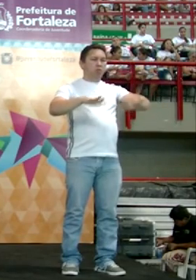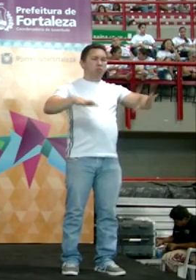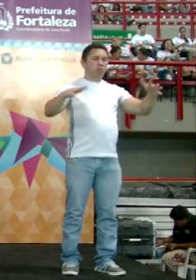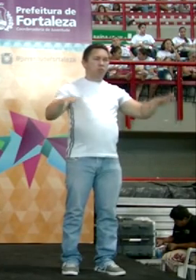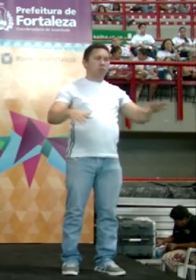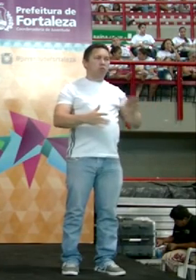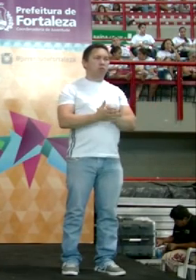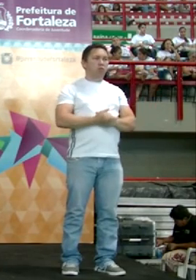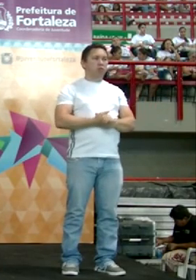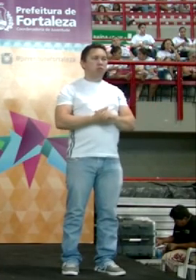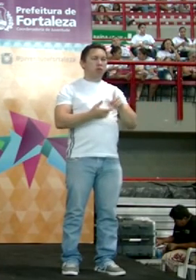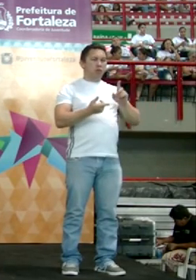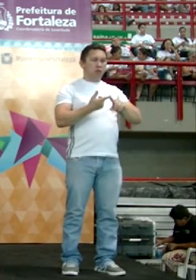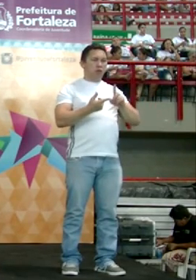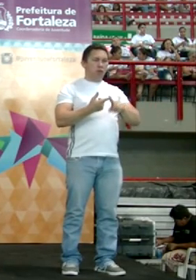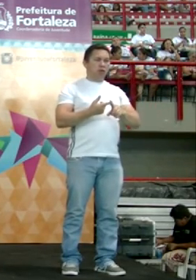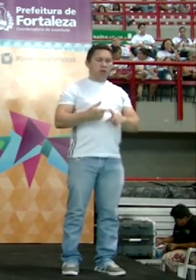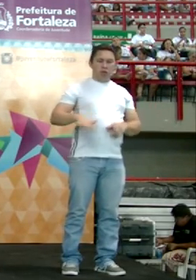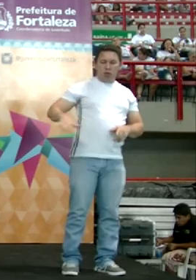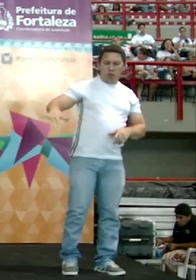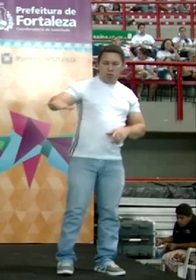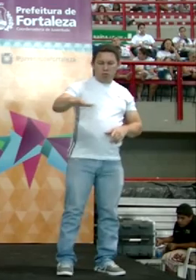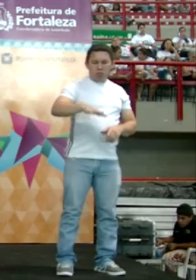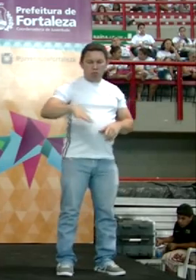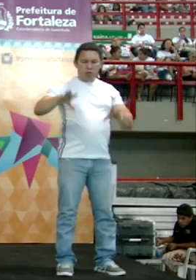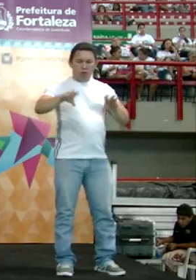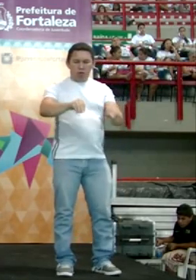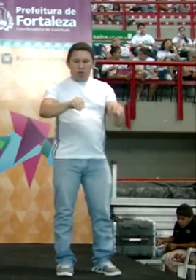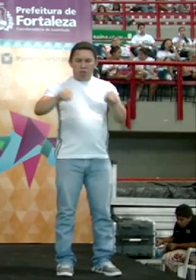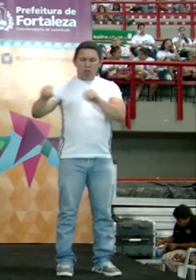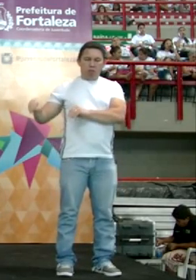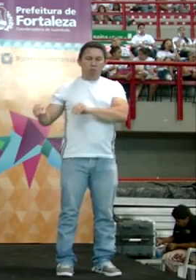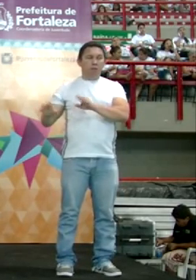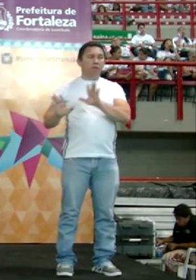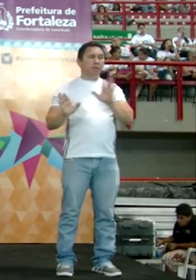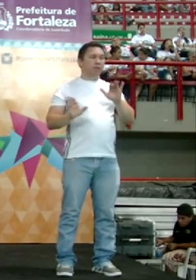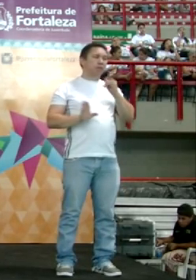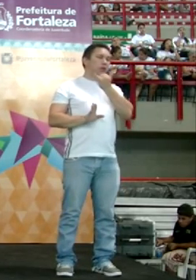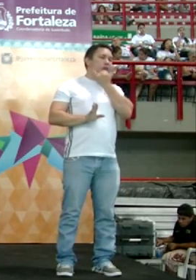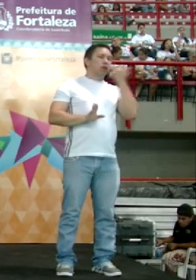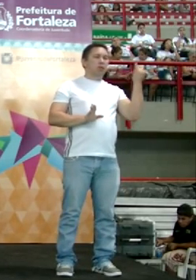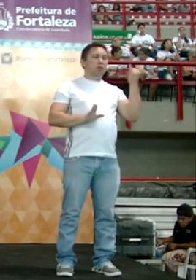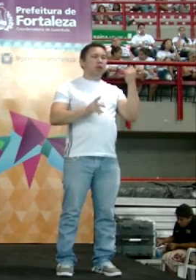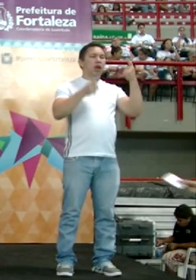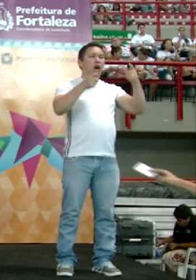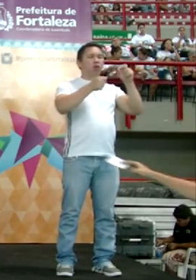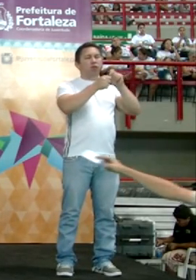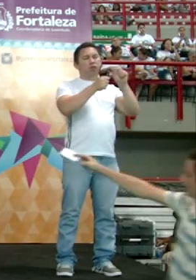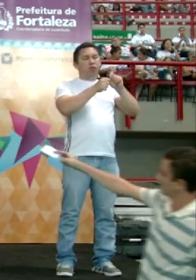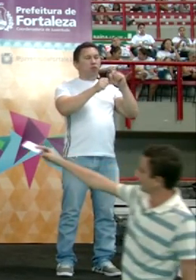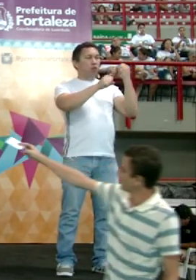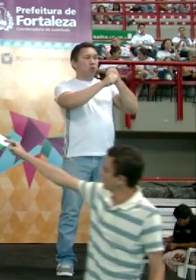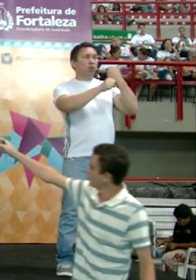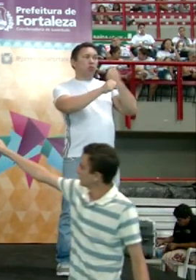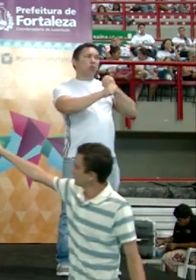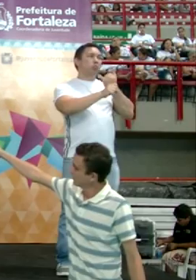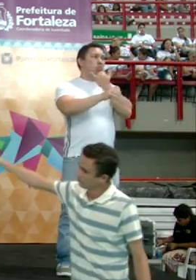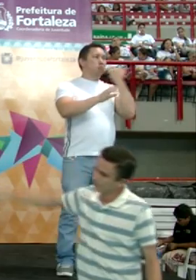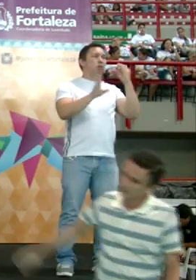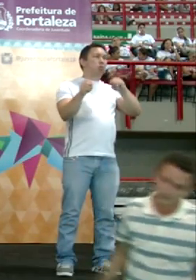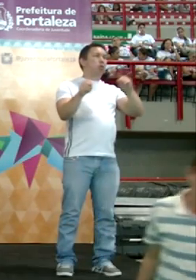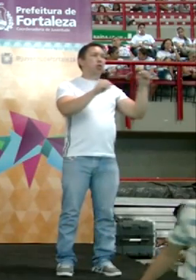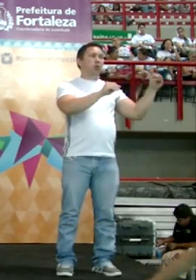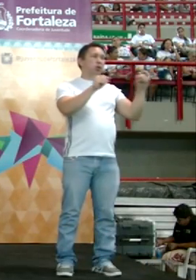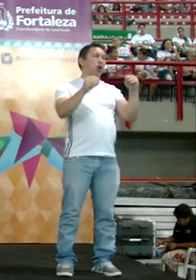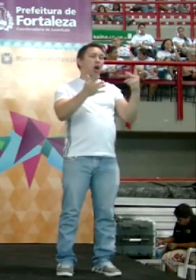Faz com que a comunidade desse local seja retirada? Dependendo de onde sendo instalado, pode provocar, tá? Mas